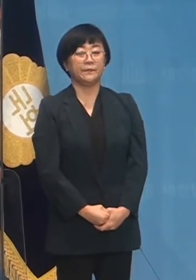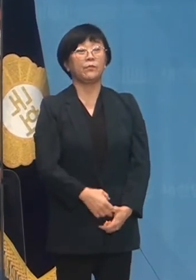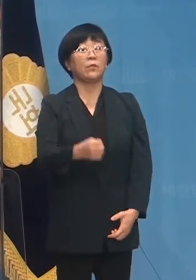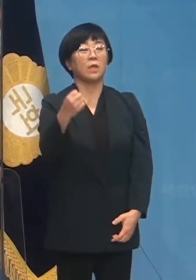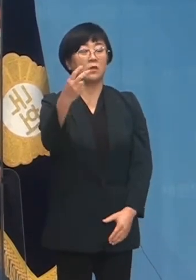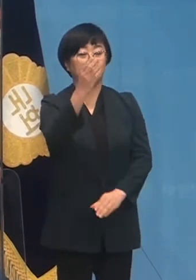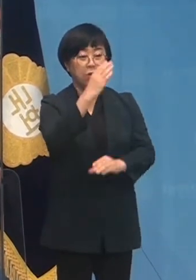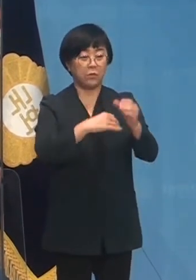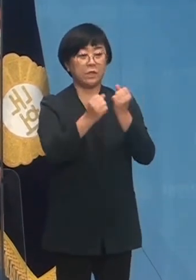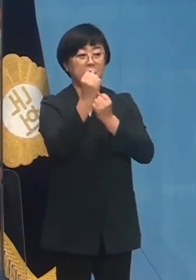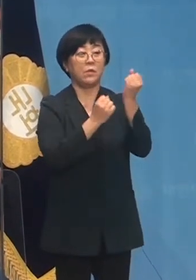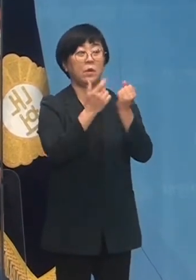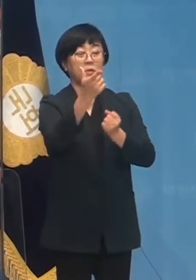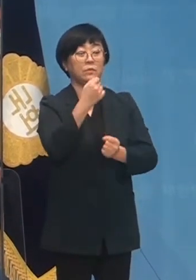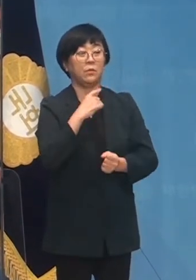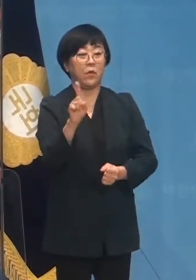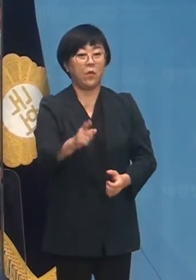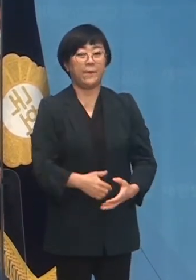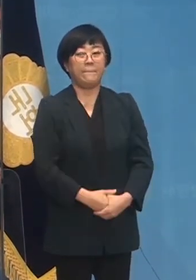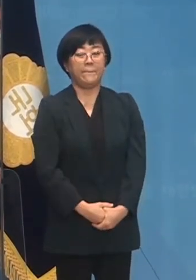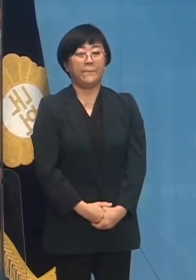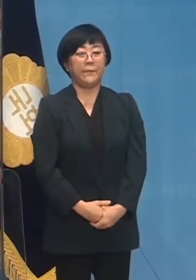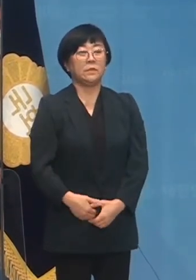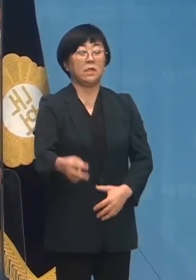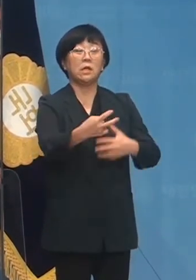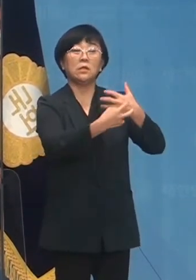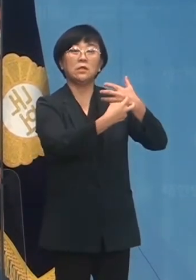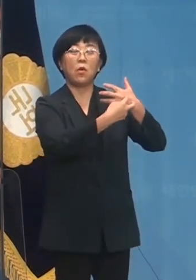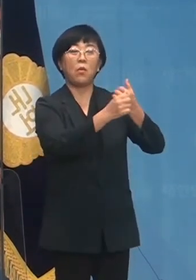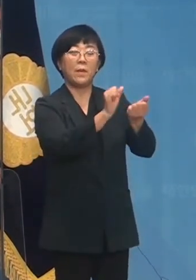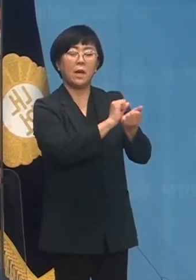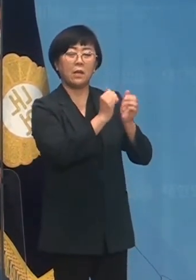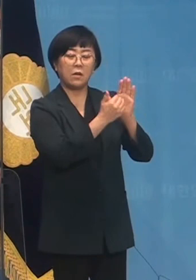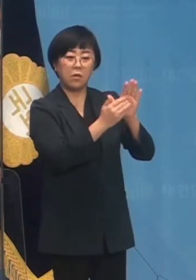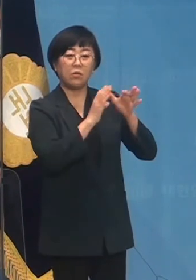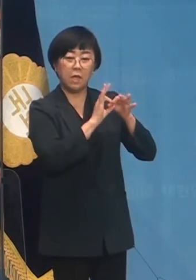그리고 덧붙여서 오늘 저희가 의료 방역 관련해서